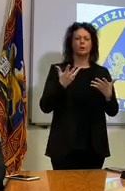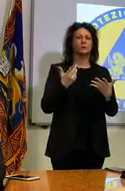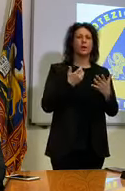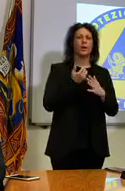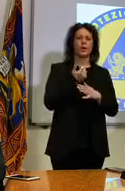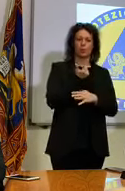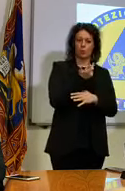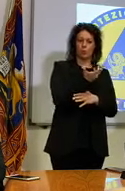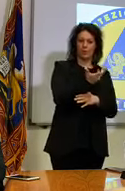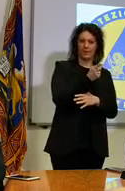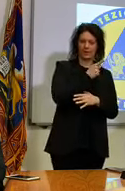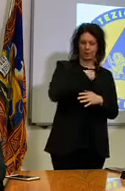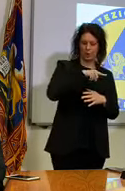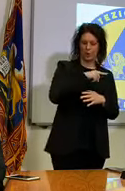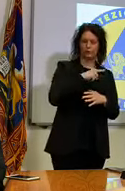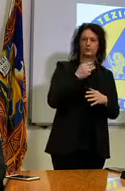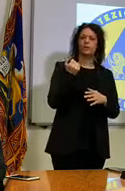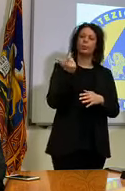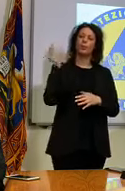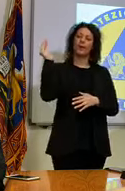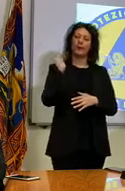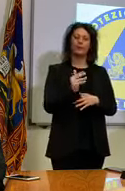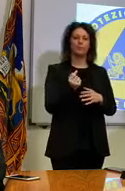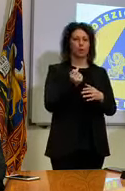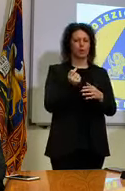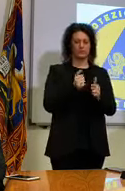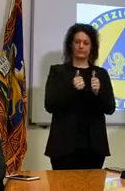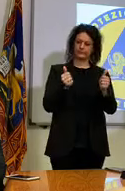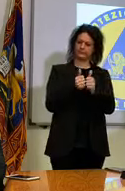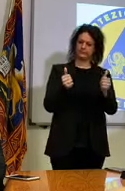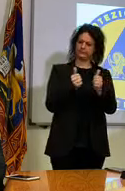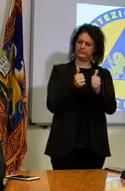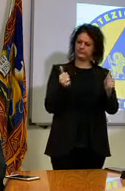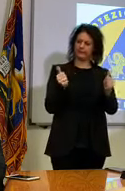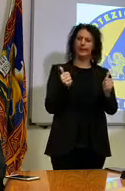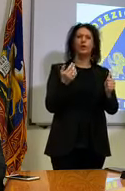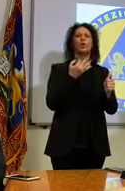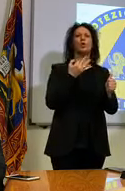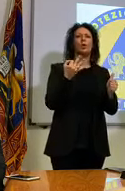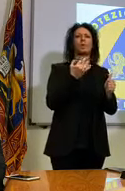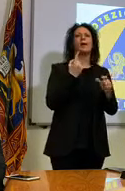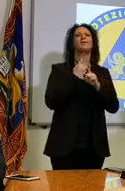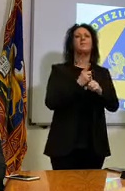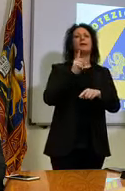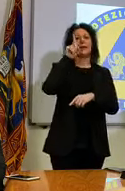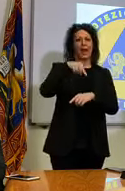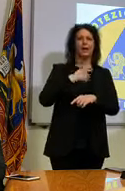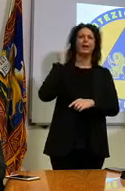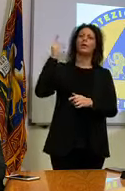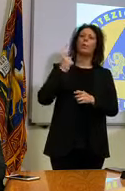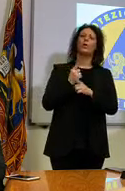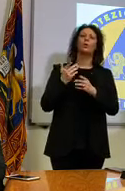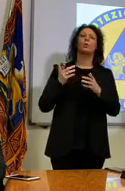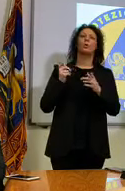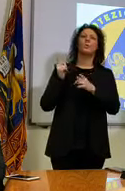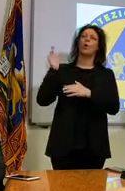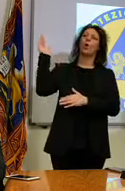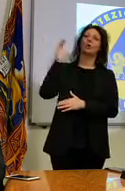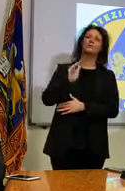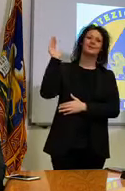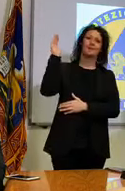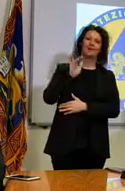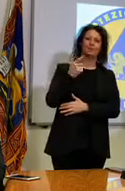discrepanze. Poi il dato è anche un dato dinamico, perché le consegne vengono fatte anche più volte al giorno. Quindi ho